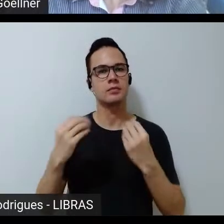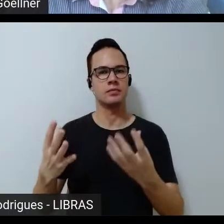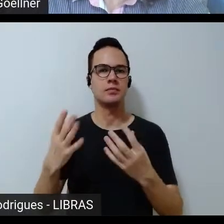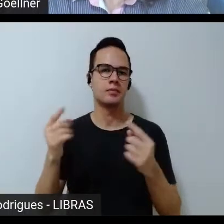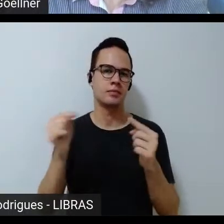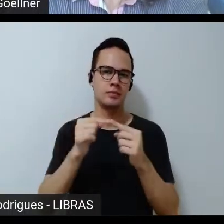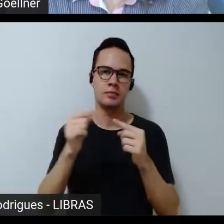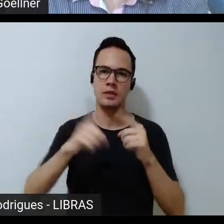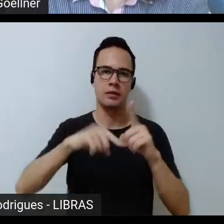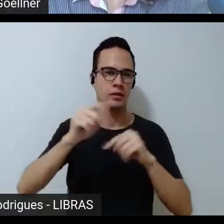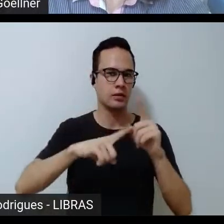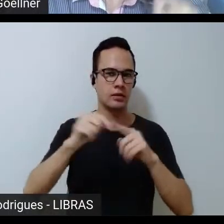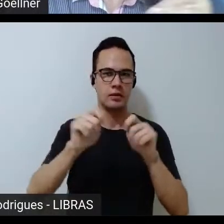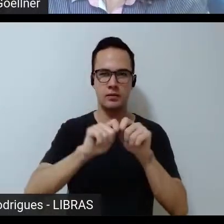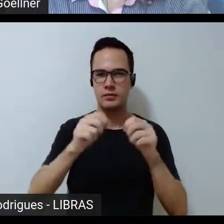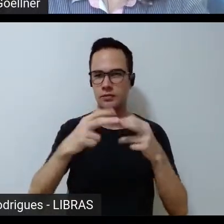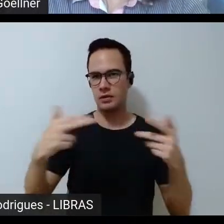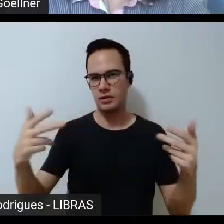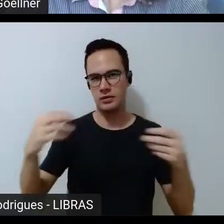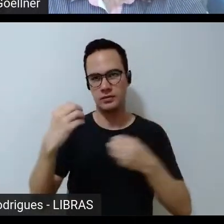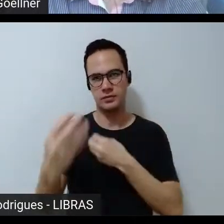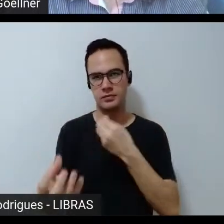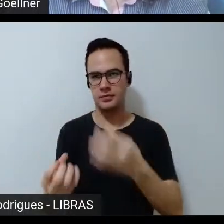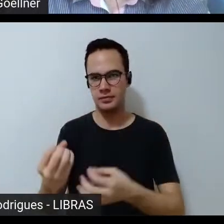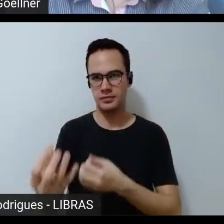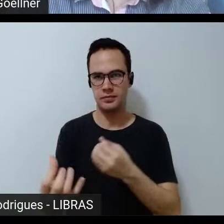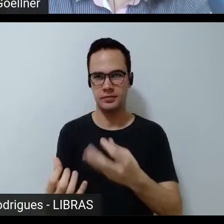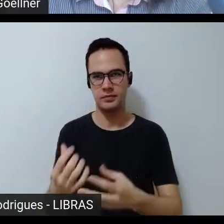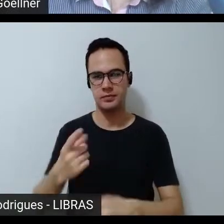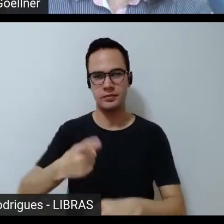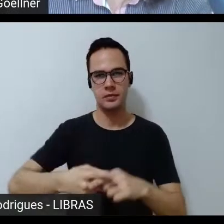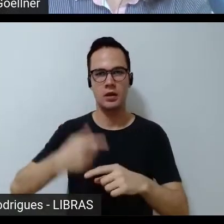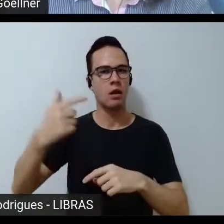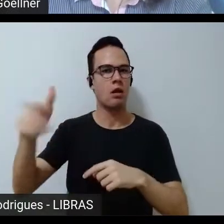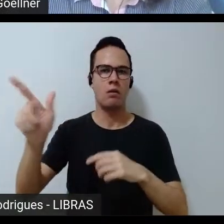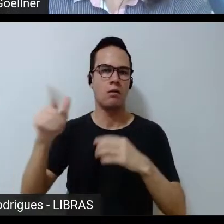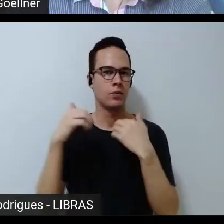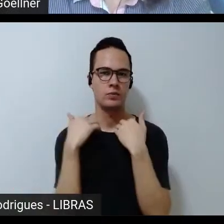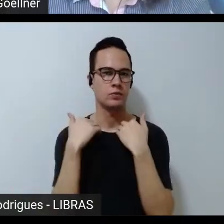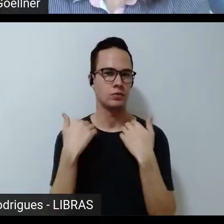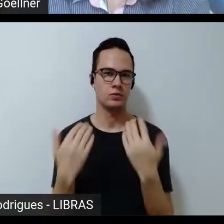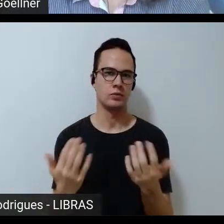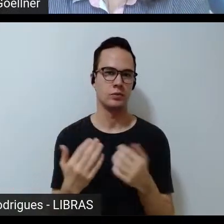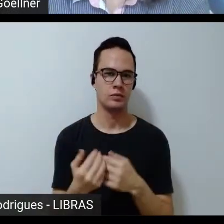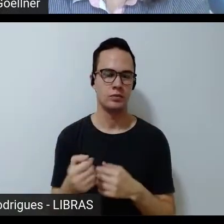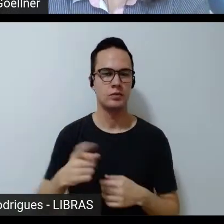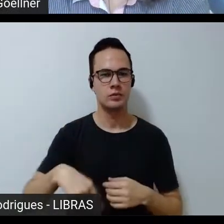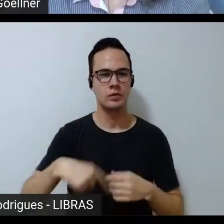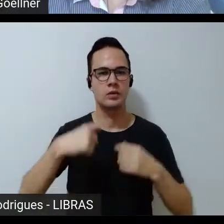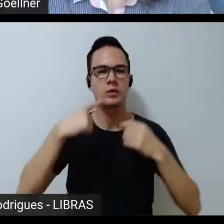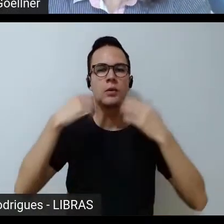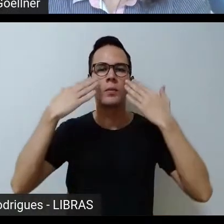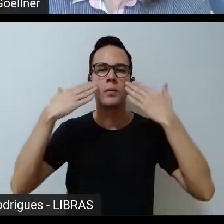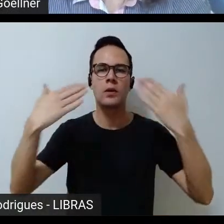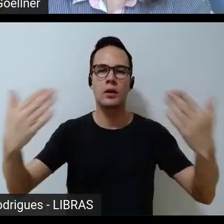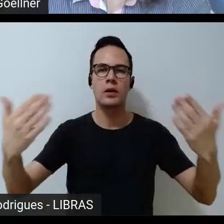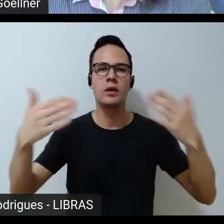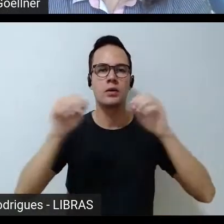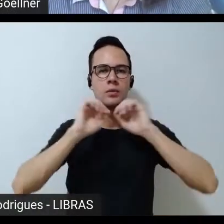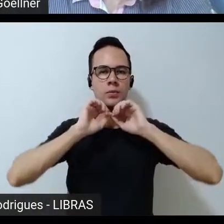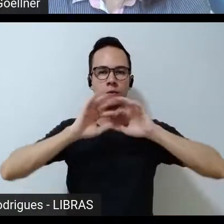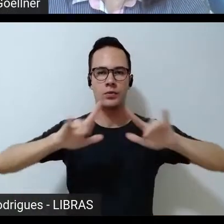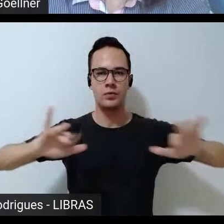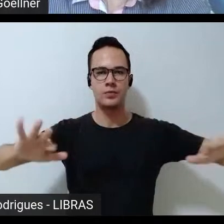produtos todos que a gente está fazendo porque não tem outro modo para a gente se não publicizar de forma